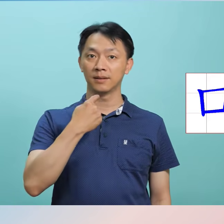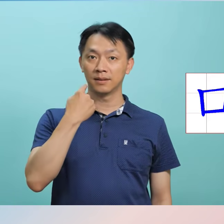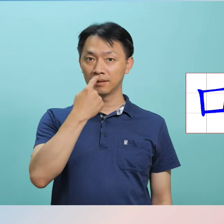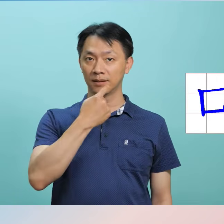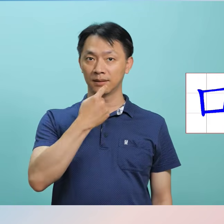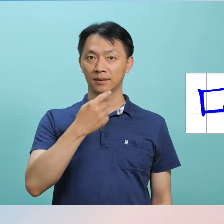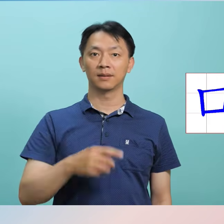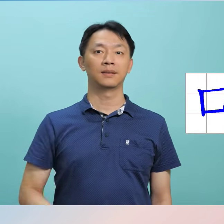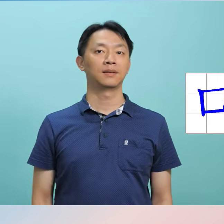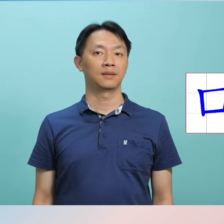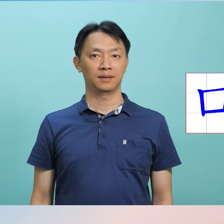口